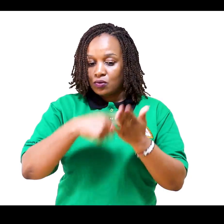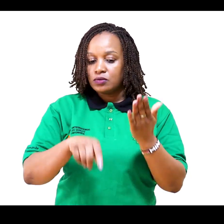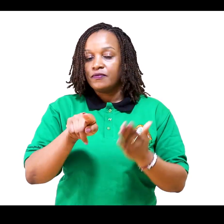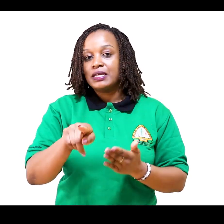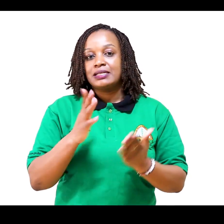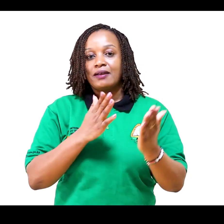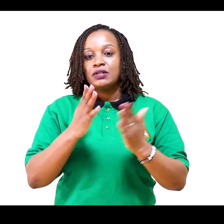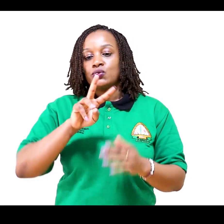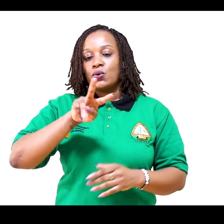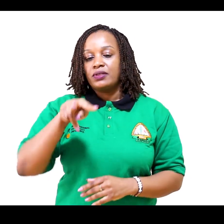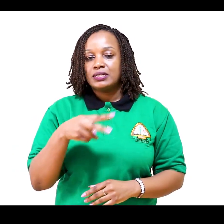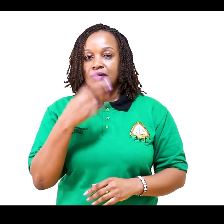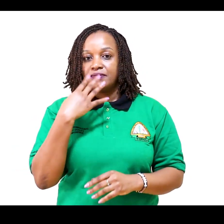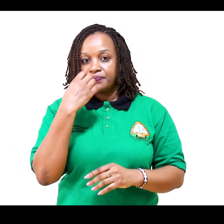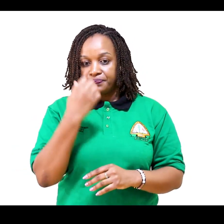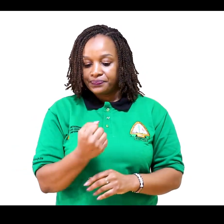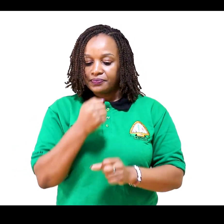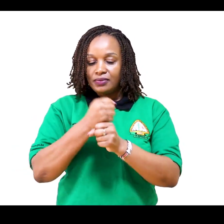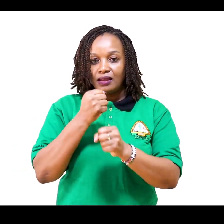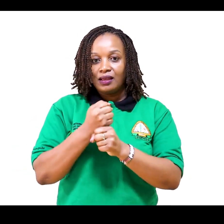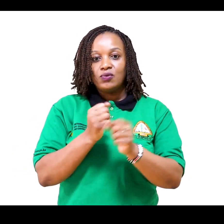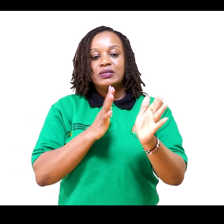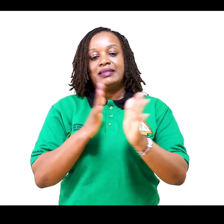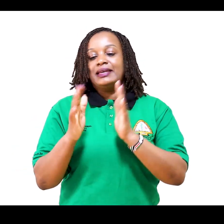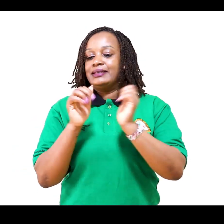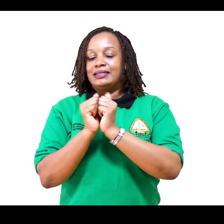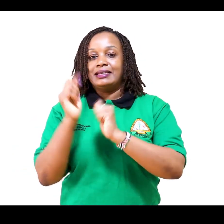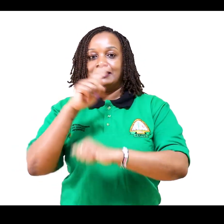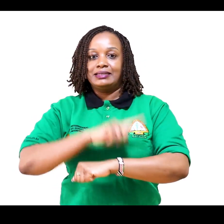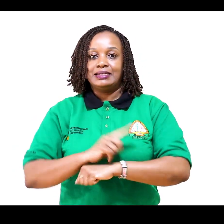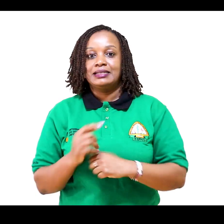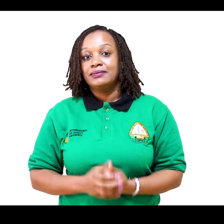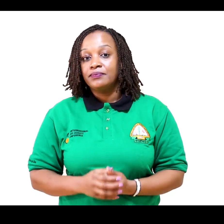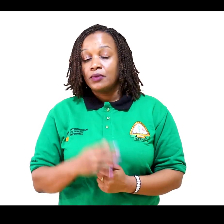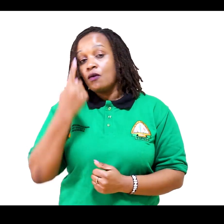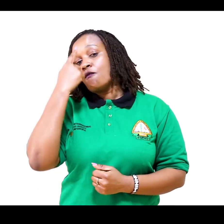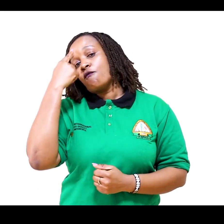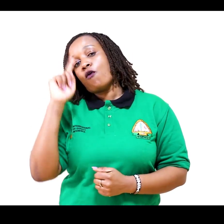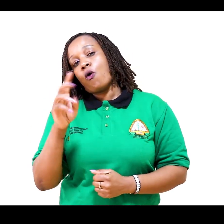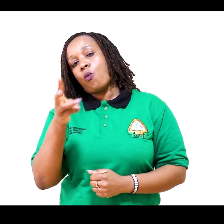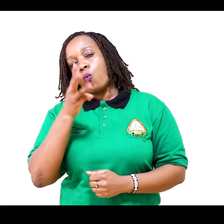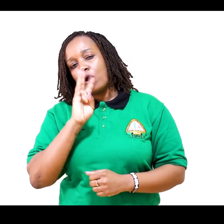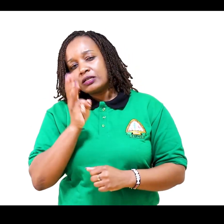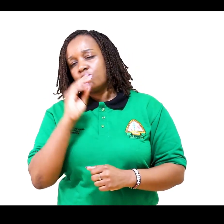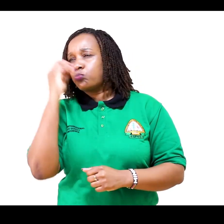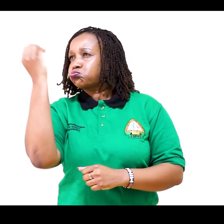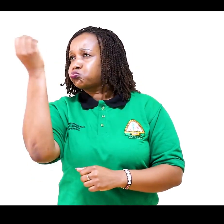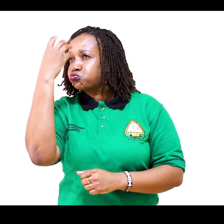risiti ya malipo, huduma itafanywa kwa siku 10. Kwa maji kwa ajili ya